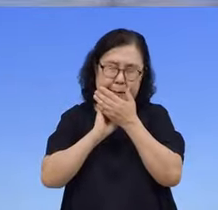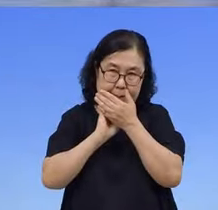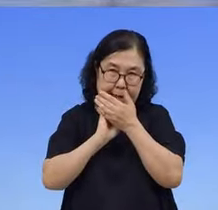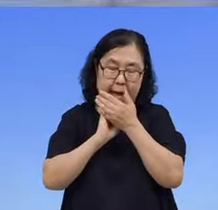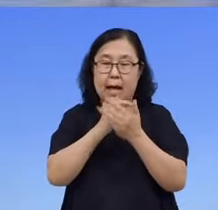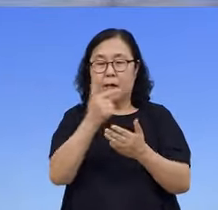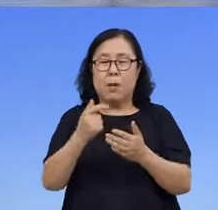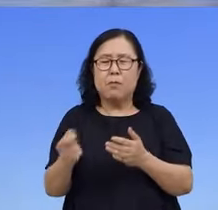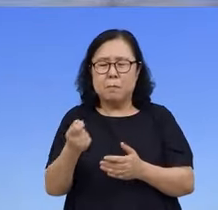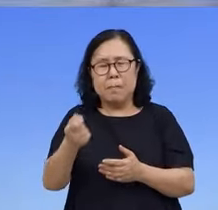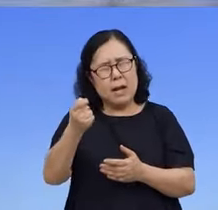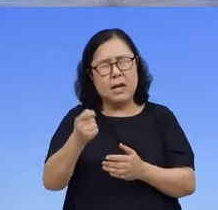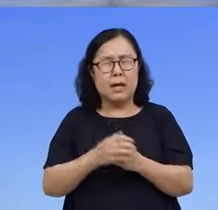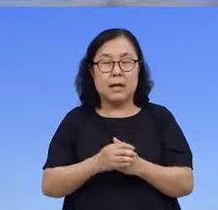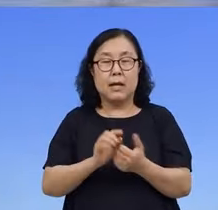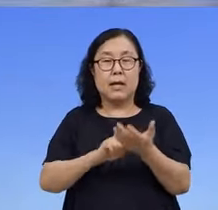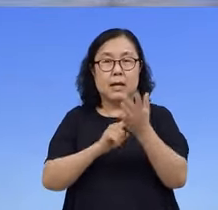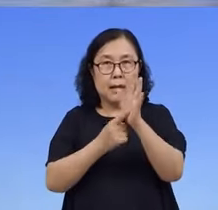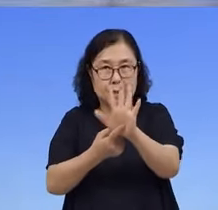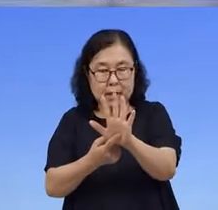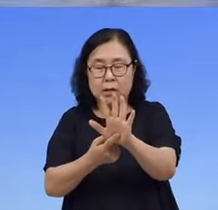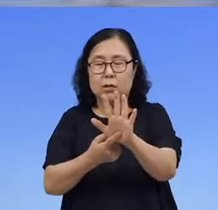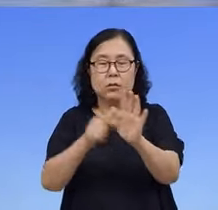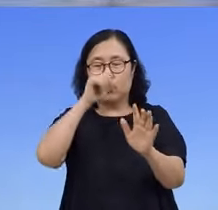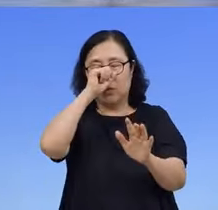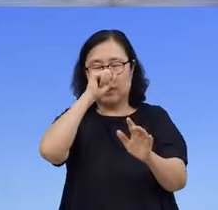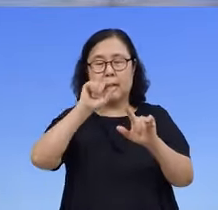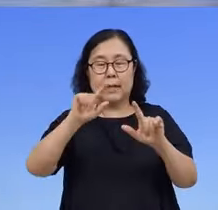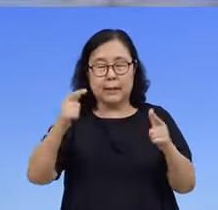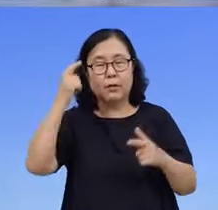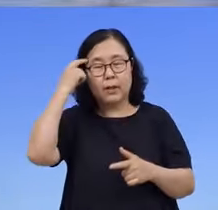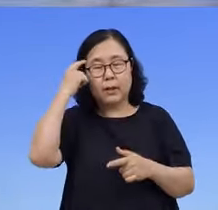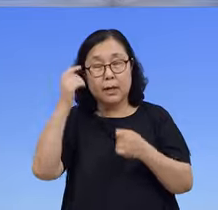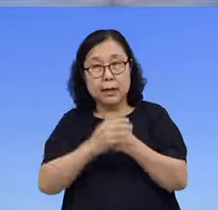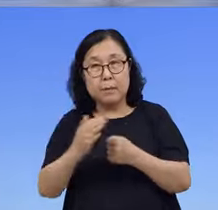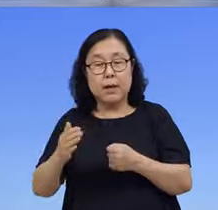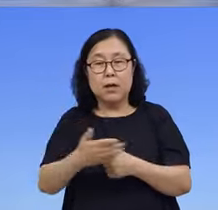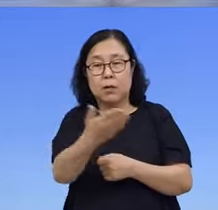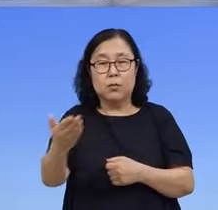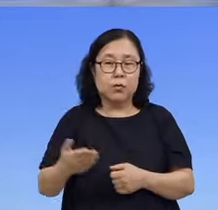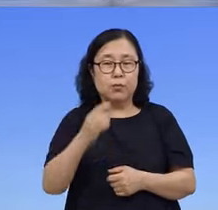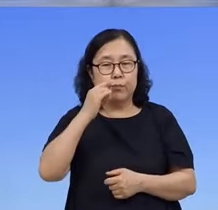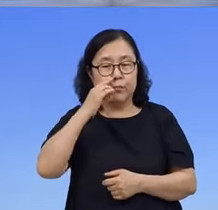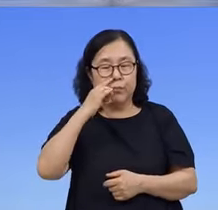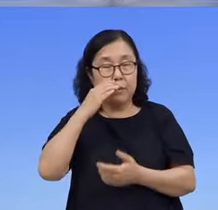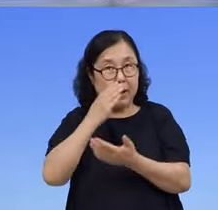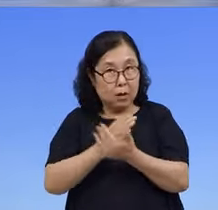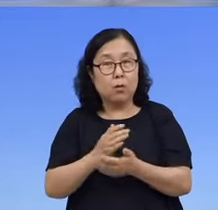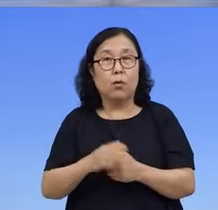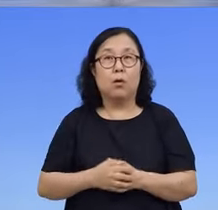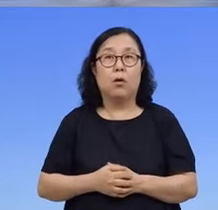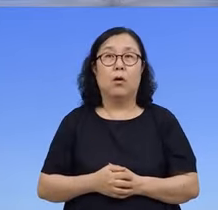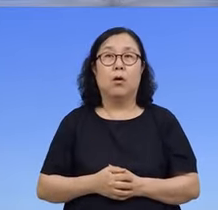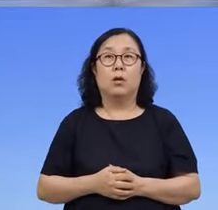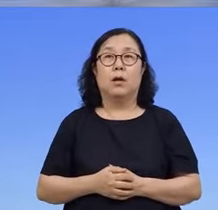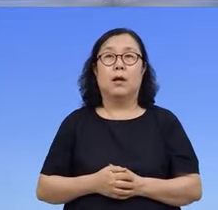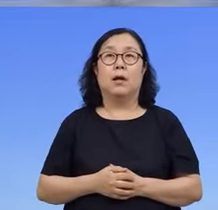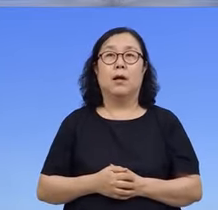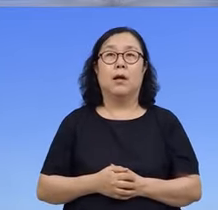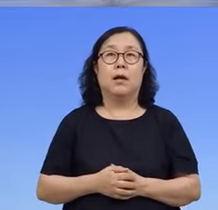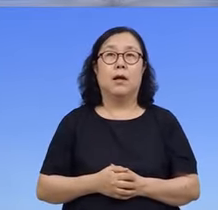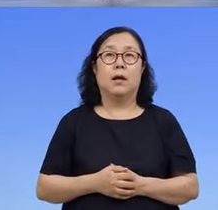너무 빨리 이것들이 또 막 입에 오르내리는 게 유익하지 않기 때문에. 그래서 여러분, 이거는 궁금해하지 마시고 꼭 이러고 나면